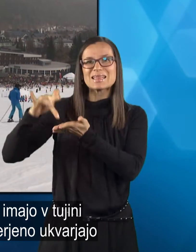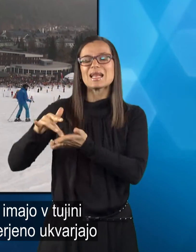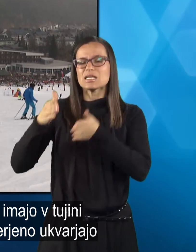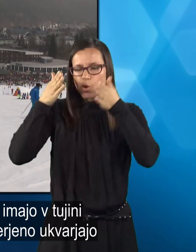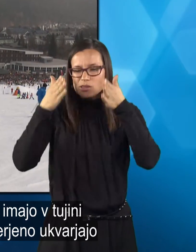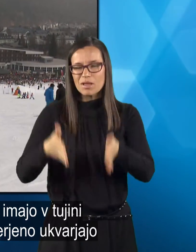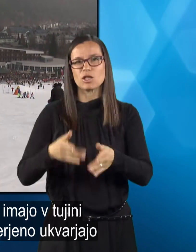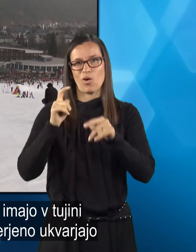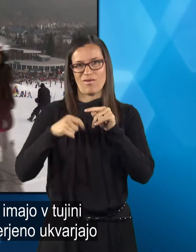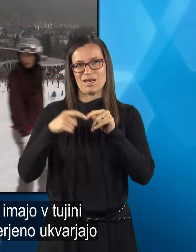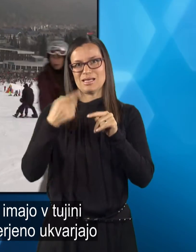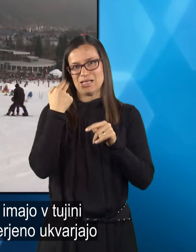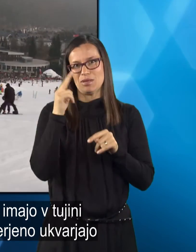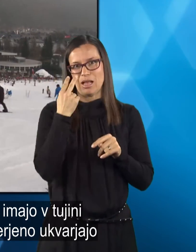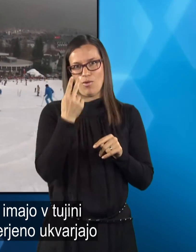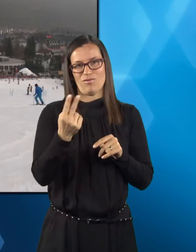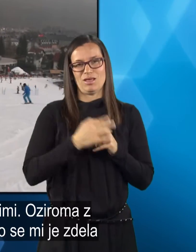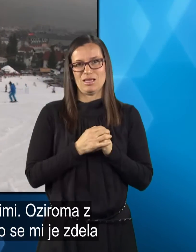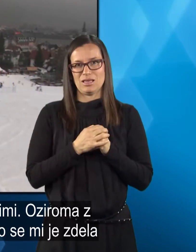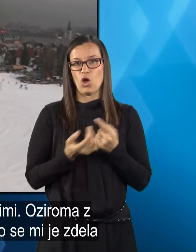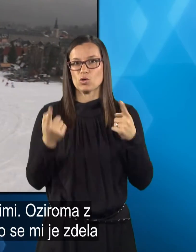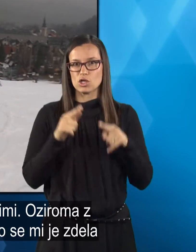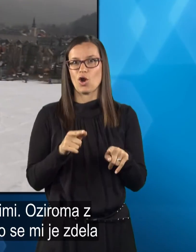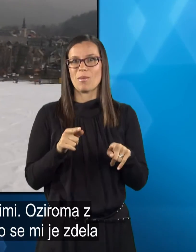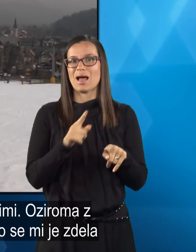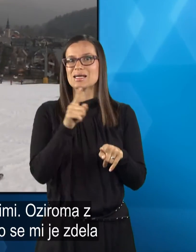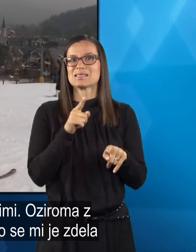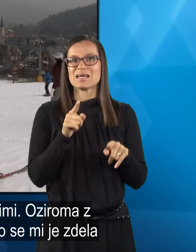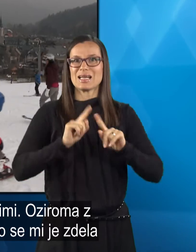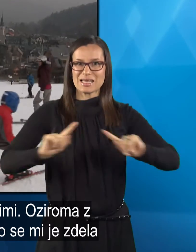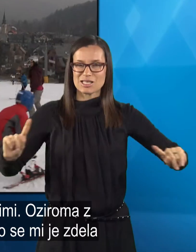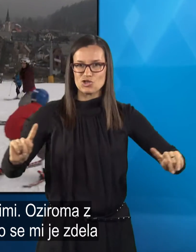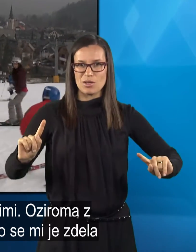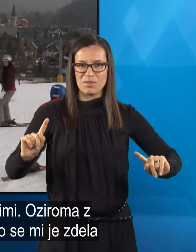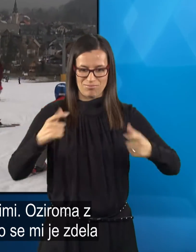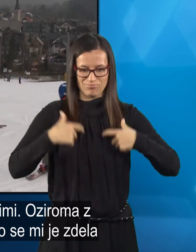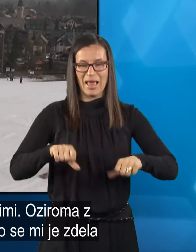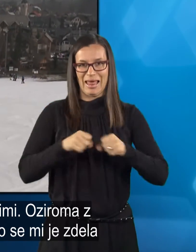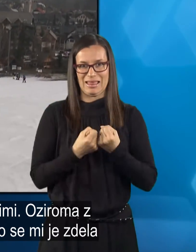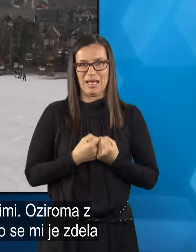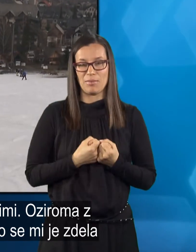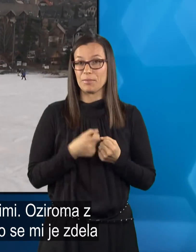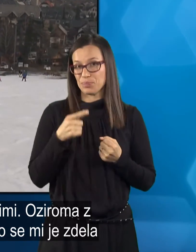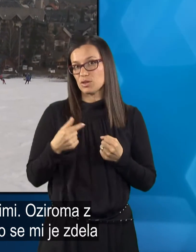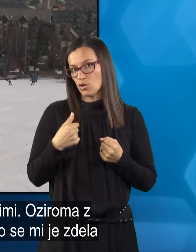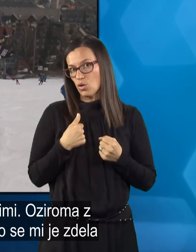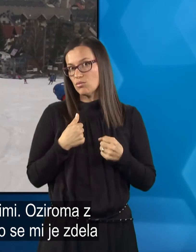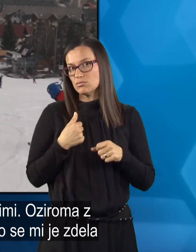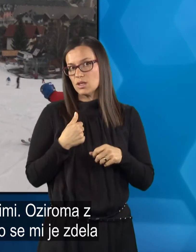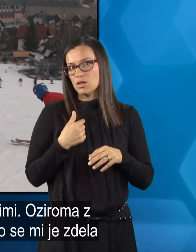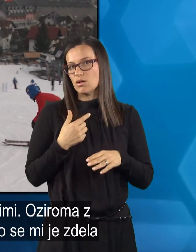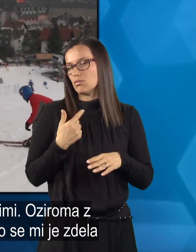z slepimi in slabovidnimi oziroma z različnimi hendikepi. In to se mi je zdela taka